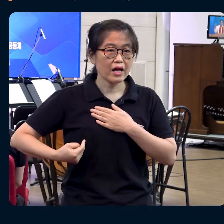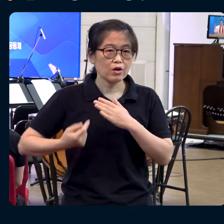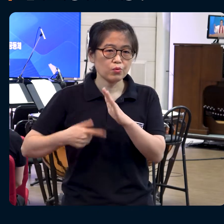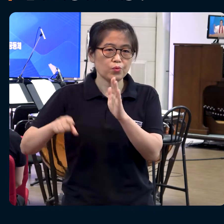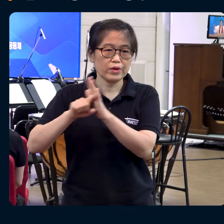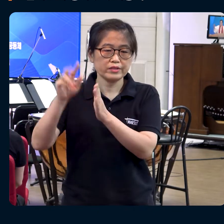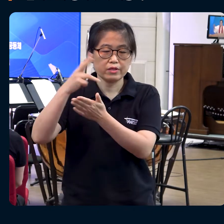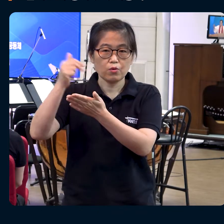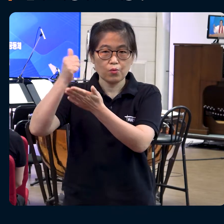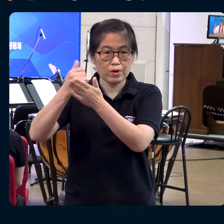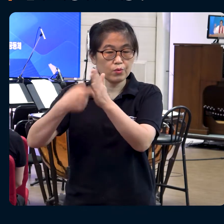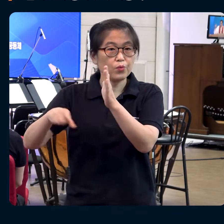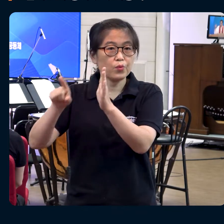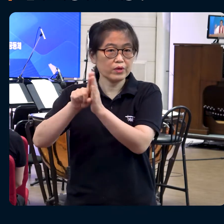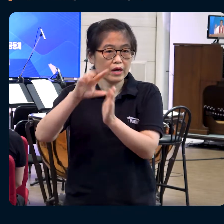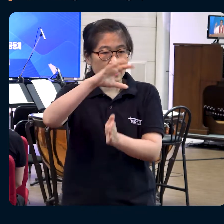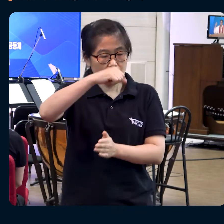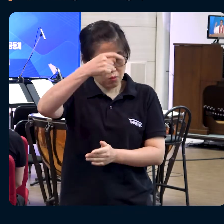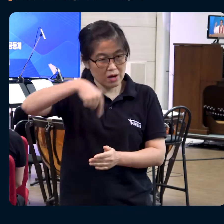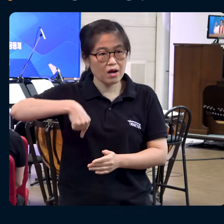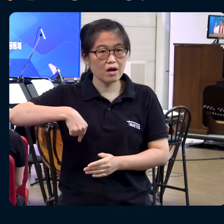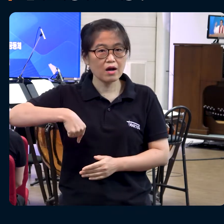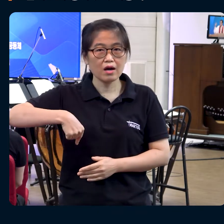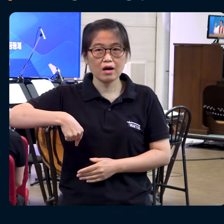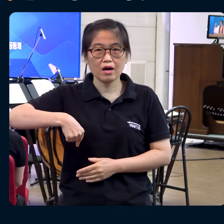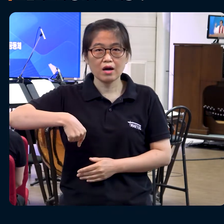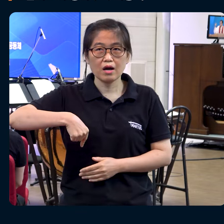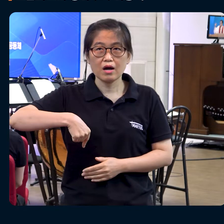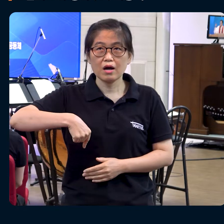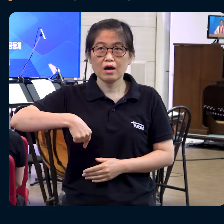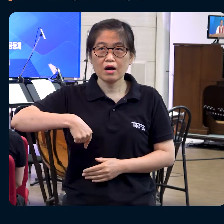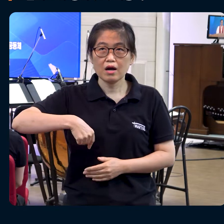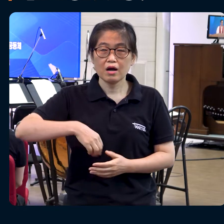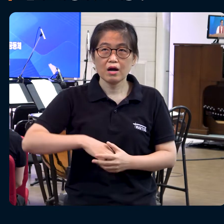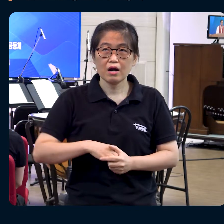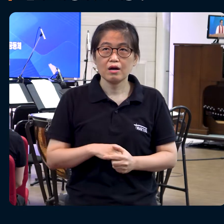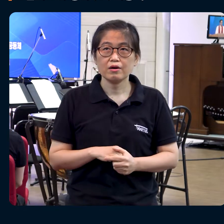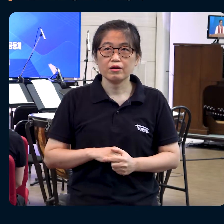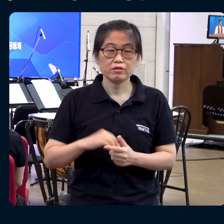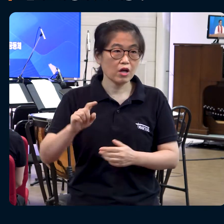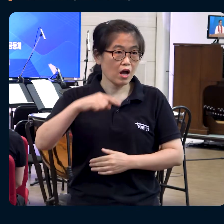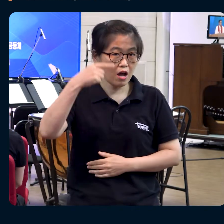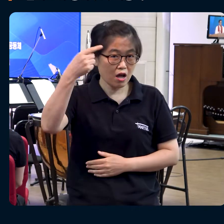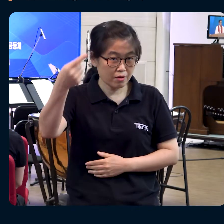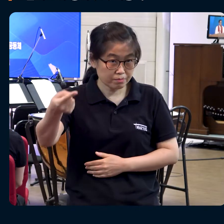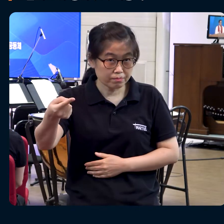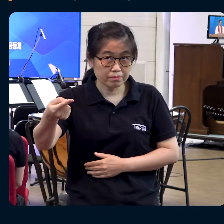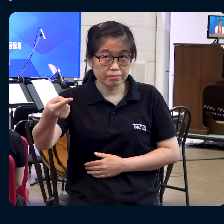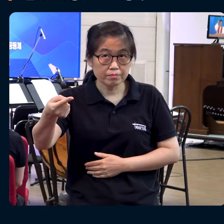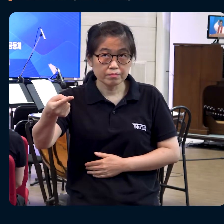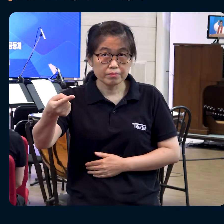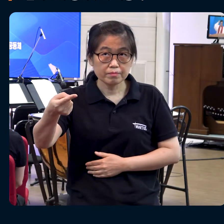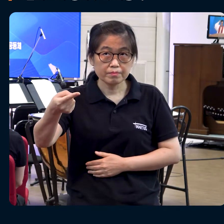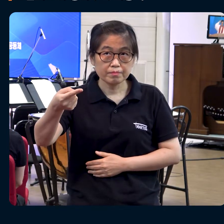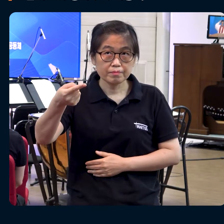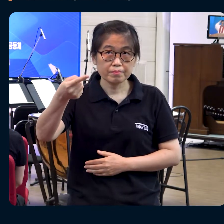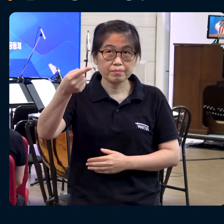위해서 그것들을 가져오라고 말씀하신다. 즉 뭔가 준비한 게 있다는 뜻이죠. 그 다음에 어떻게 하셨느냐, 그거를 갖다가